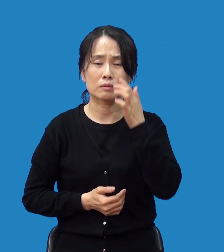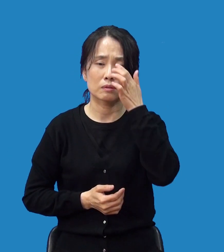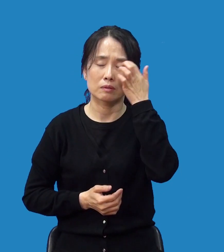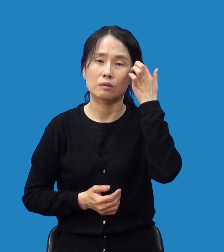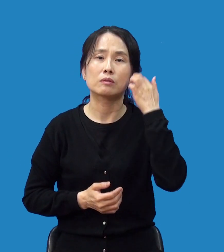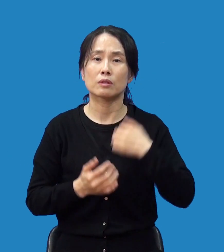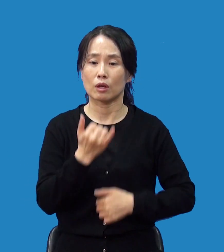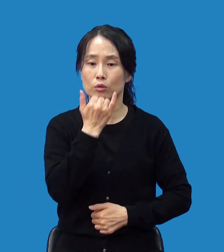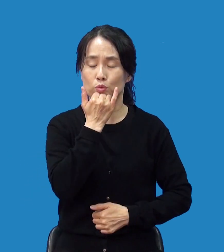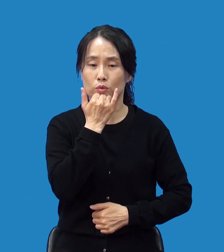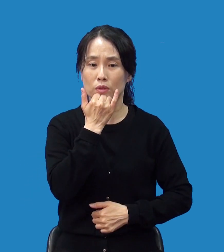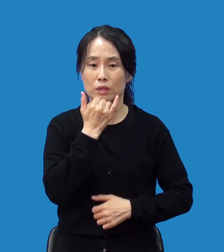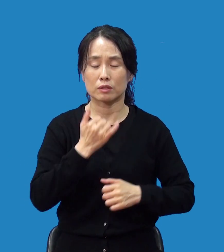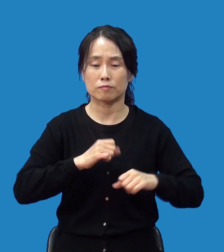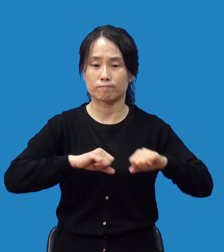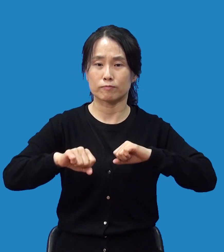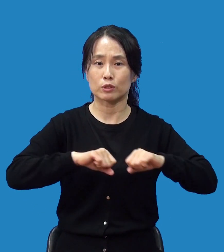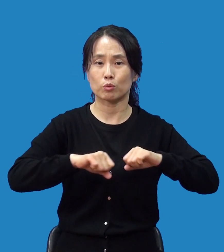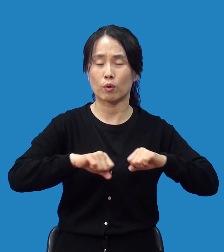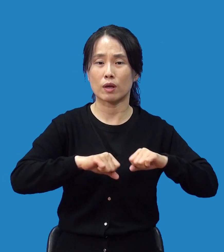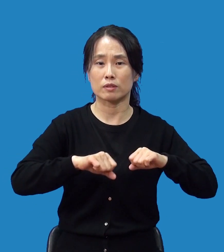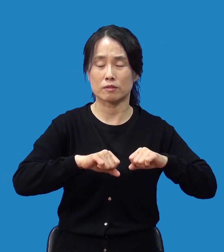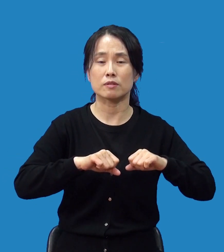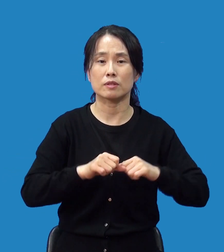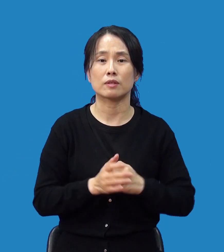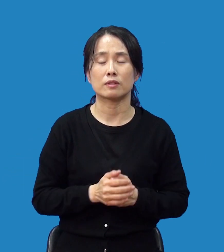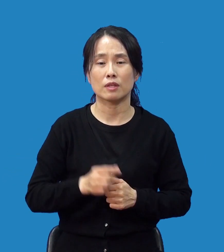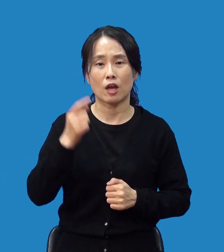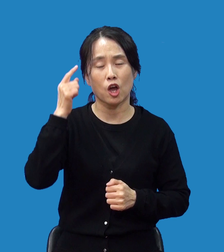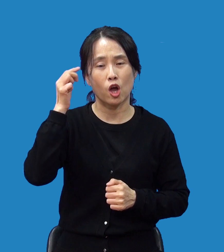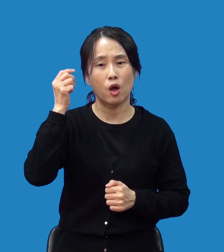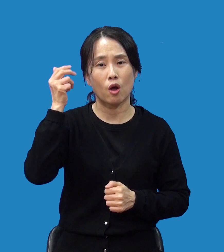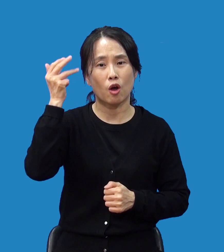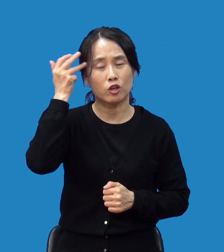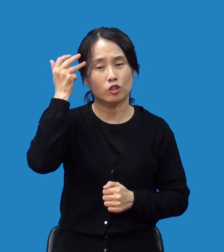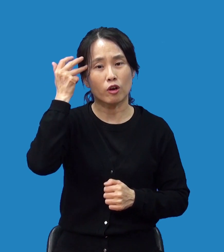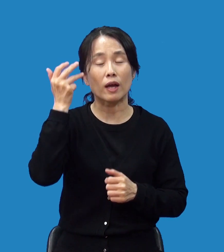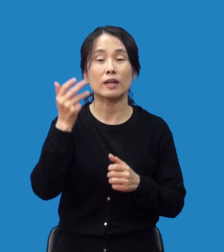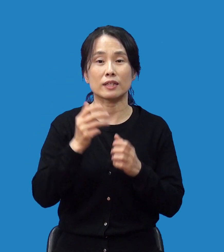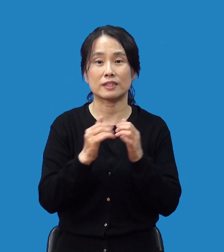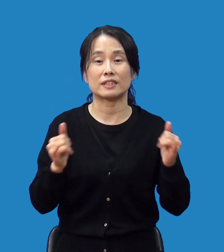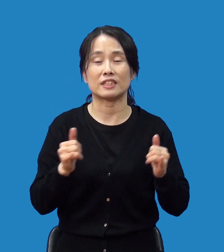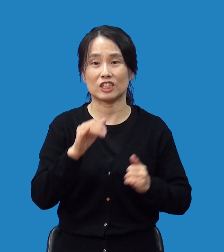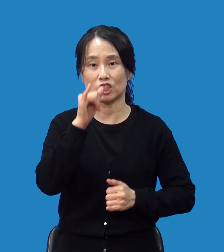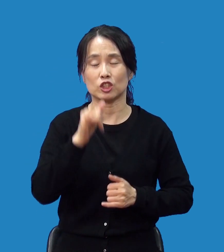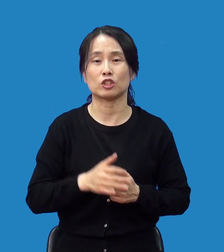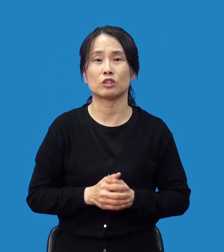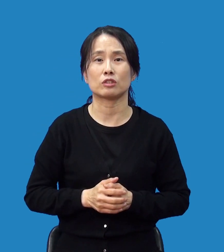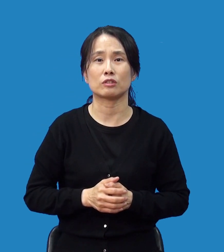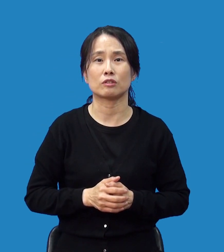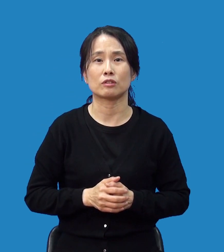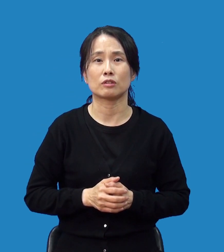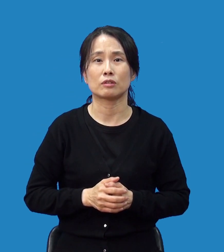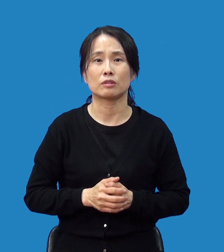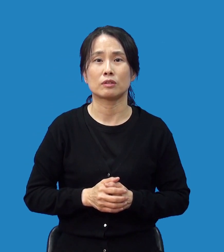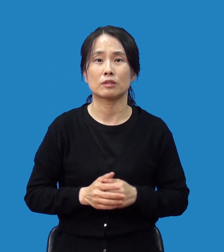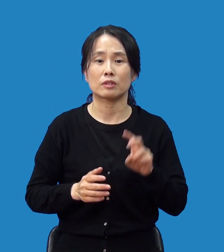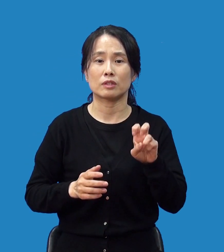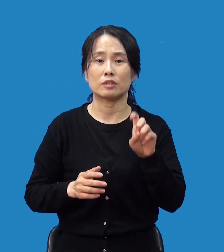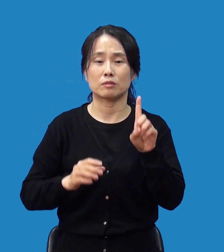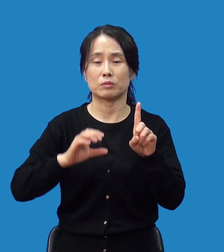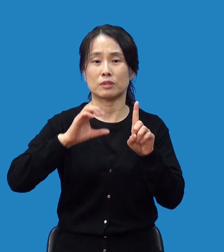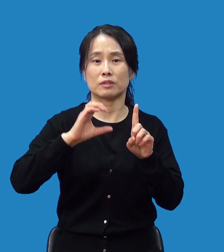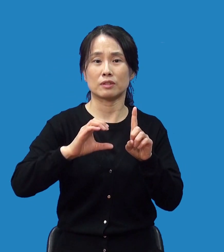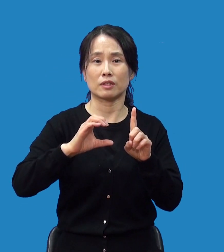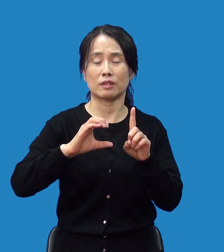독일에서 활동하고 있는 철학자 한병철 교수님이 21세기 인류 사회를 피로